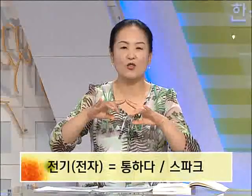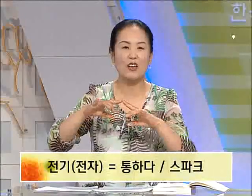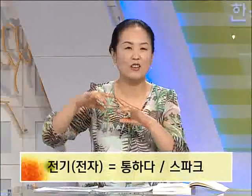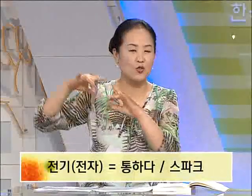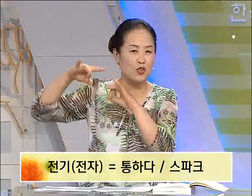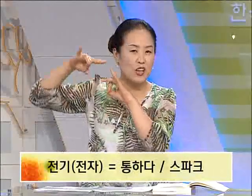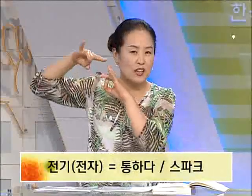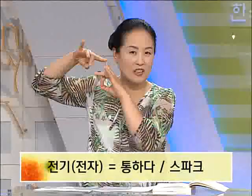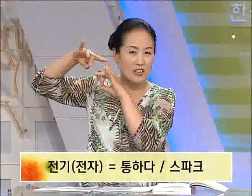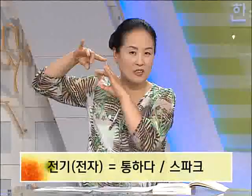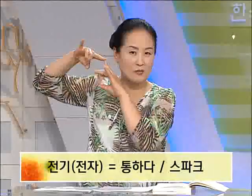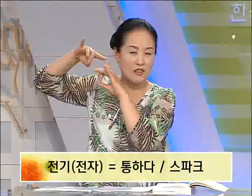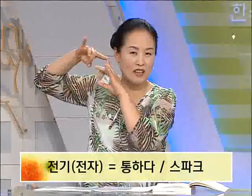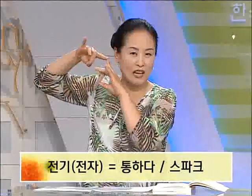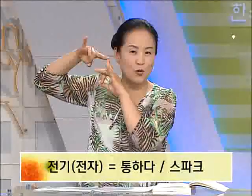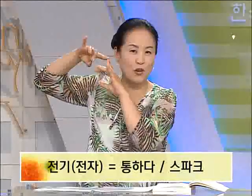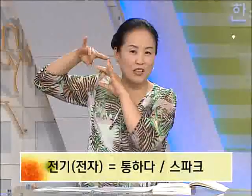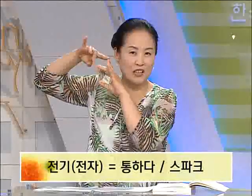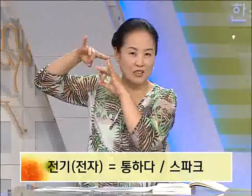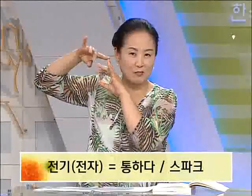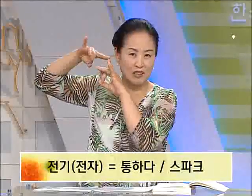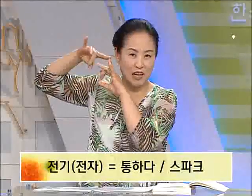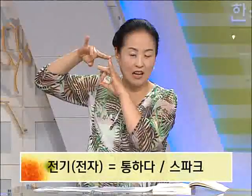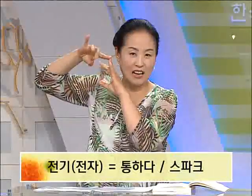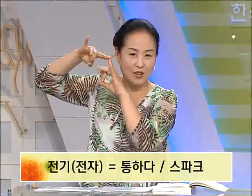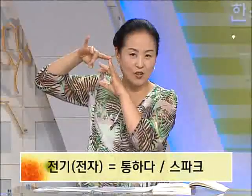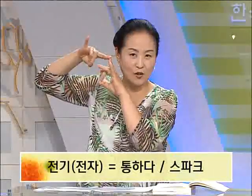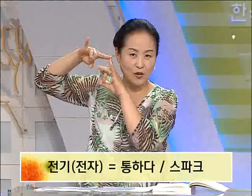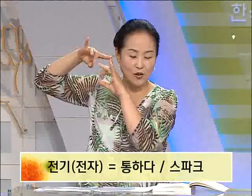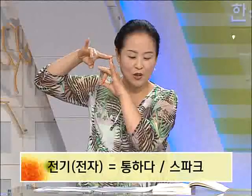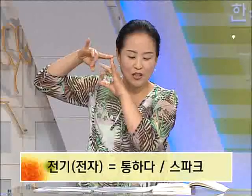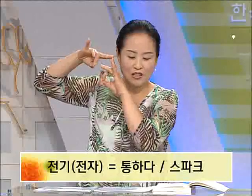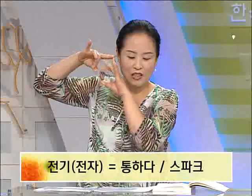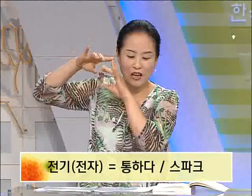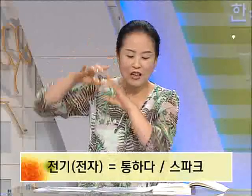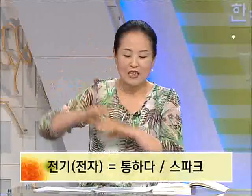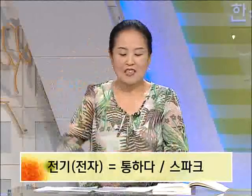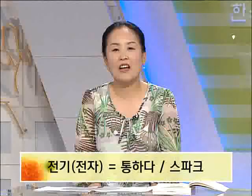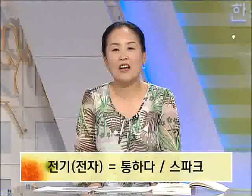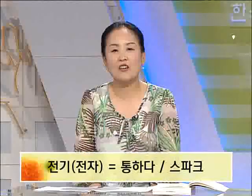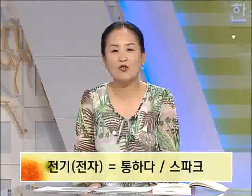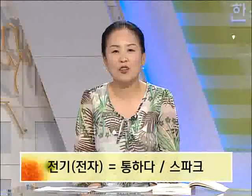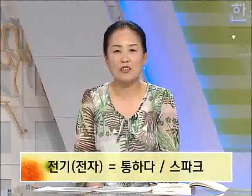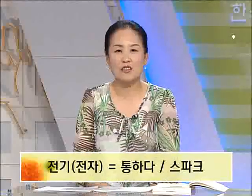수화를 귀에다 대고 하시면 라디오가 되겠습니다. 라디오. 자, 사다라는 수화는